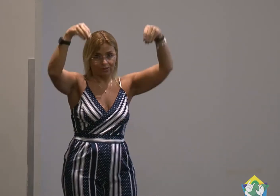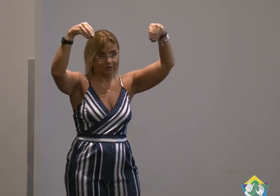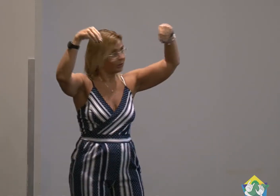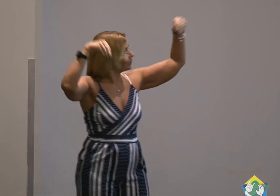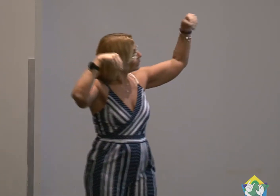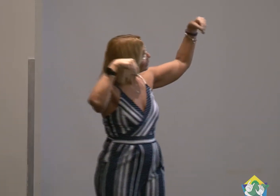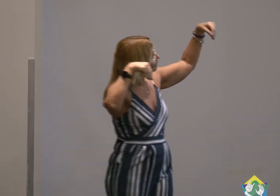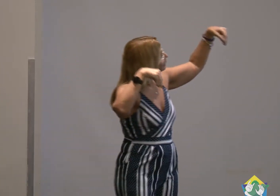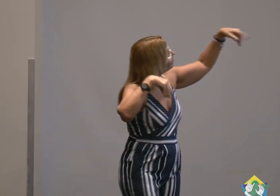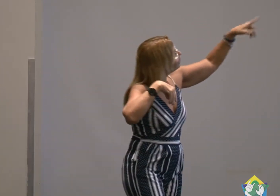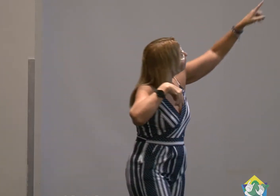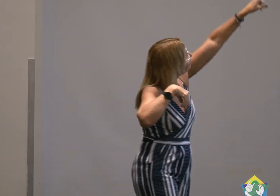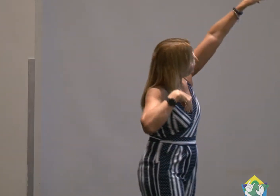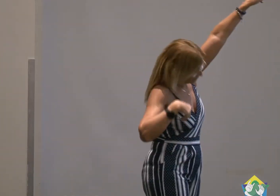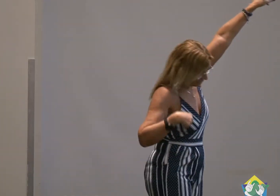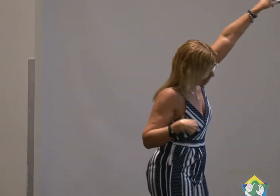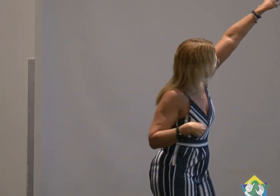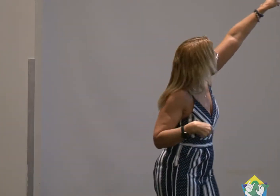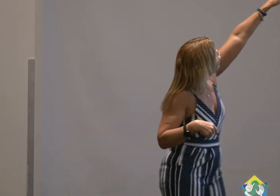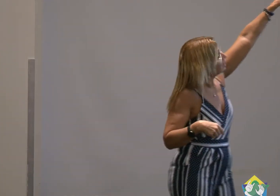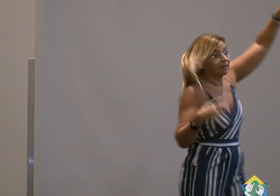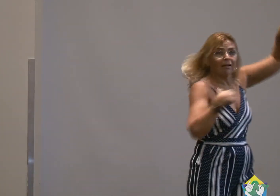Marcelina, a Santa Casa.